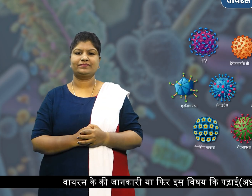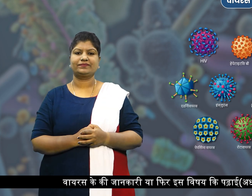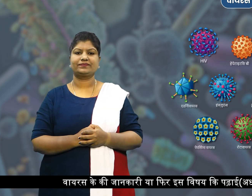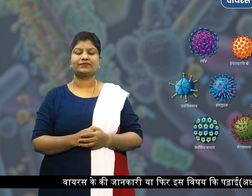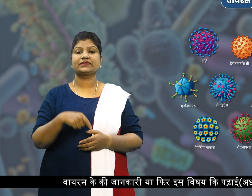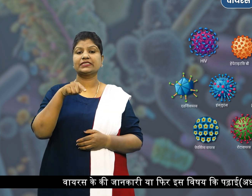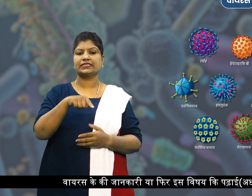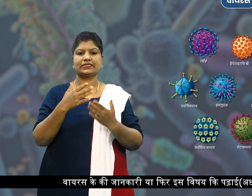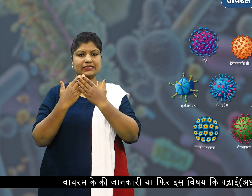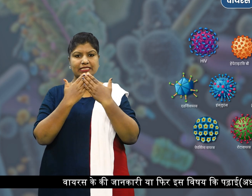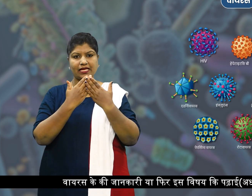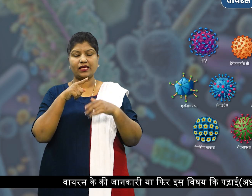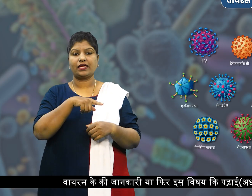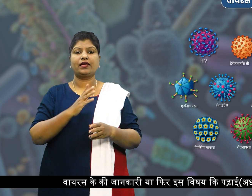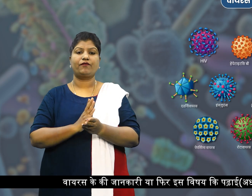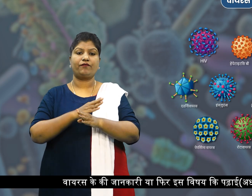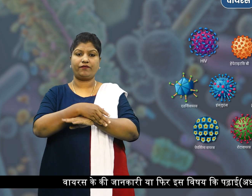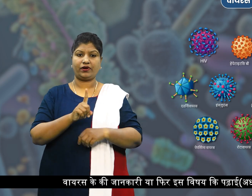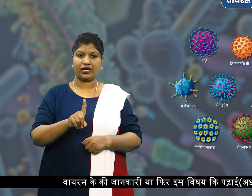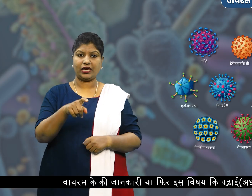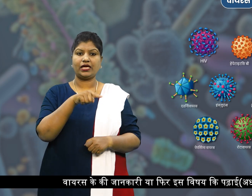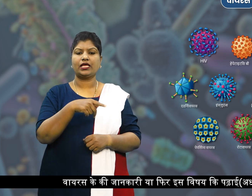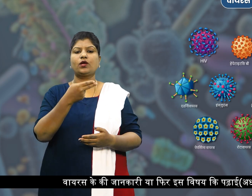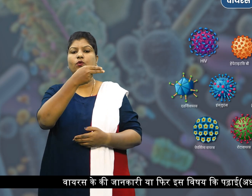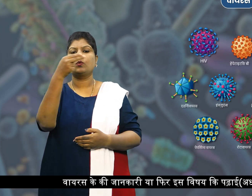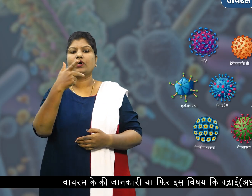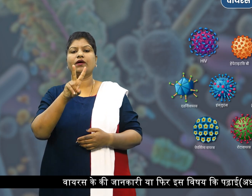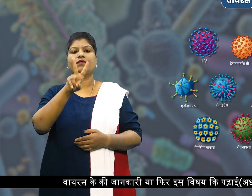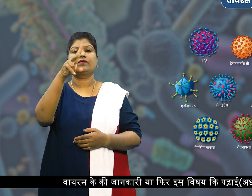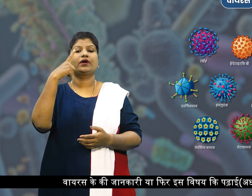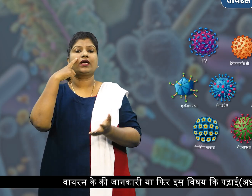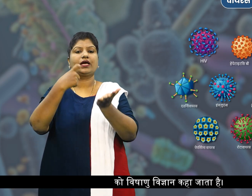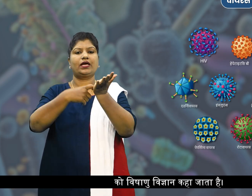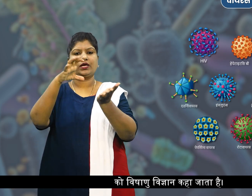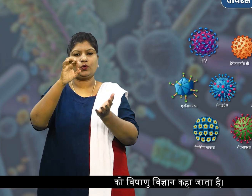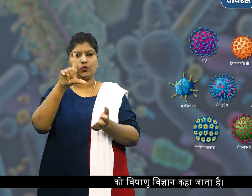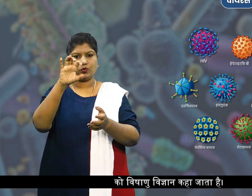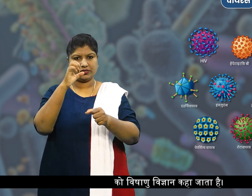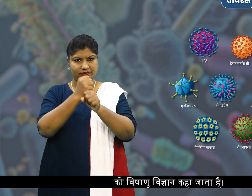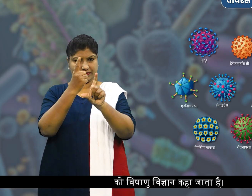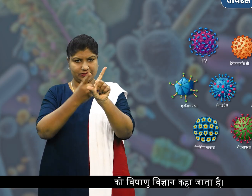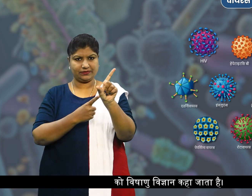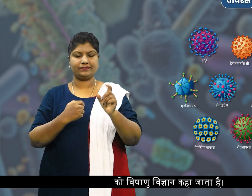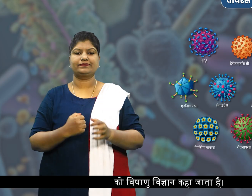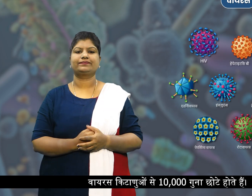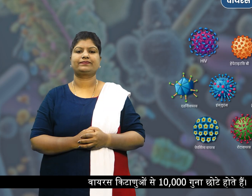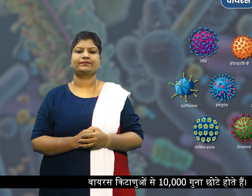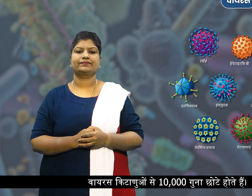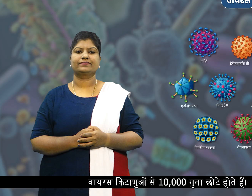वायरस के की जानकारी या फिर इस विषय की पढ़ाई को विषाणु विज्ञान कहा जाता है। वायरस